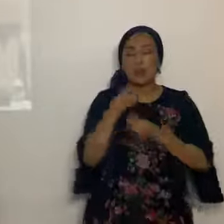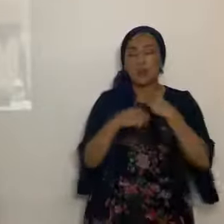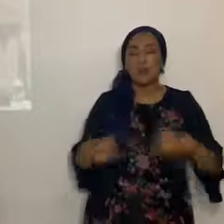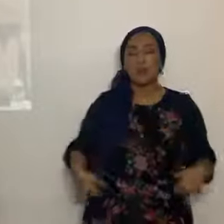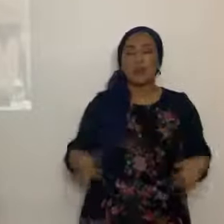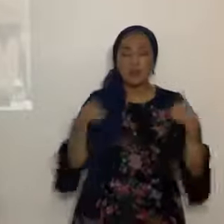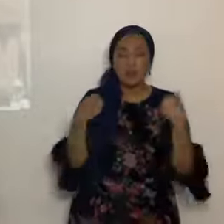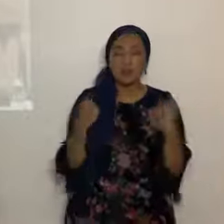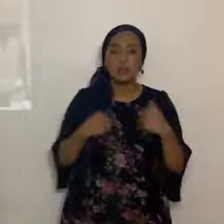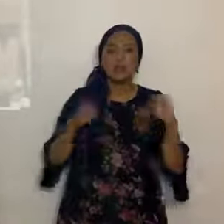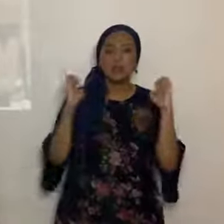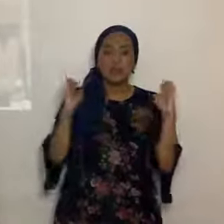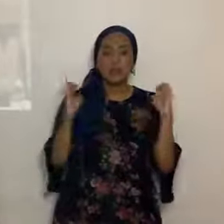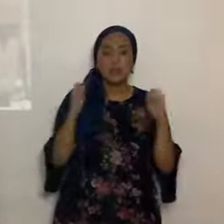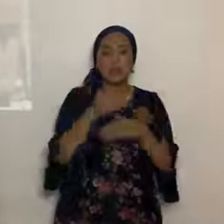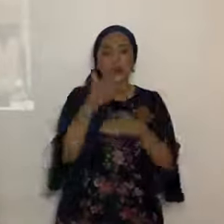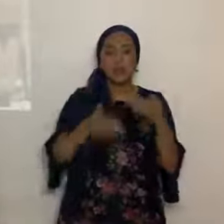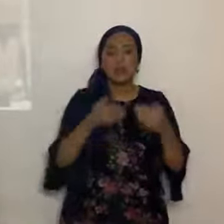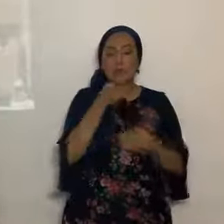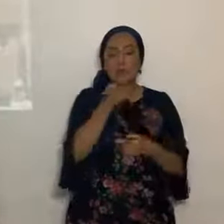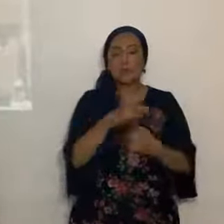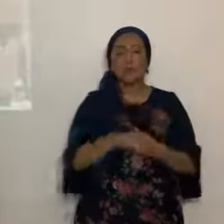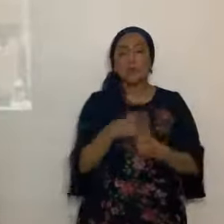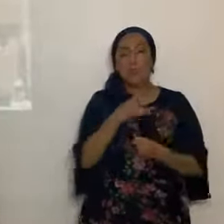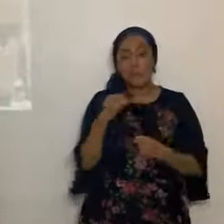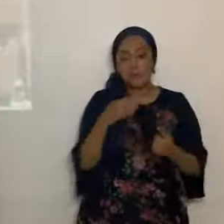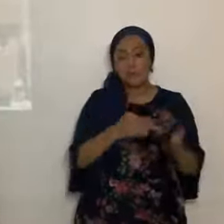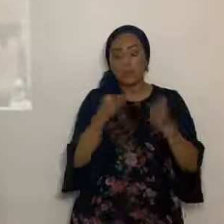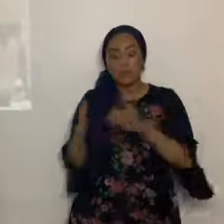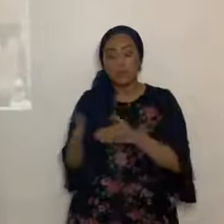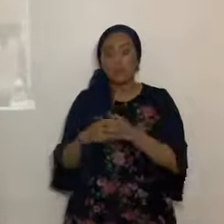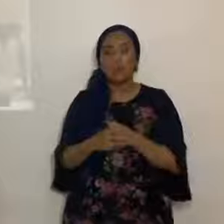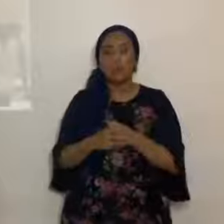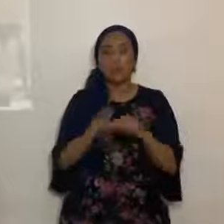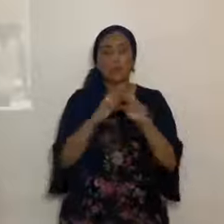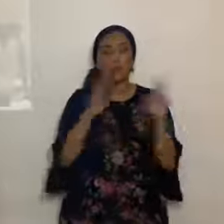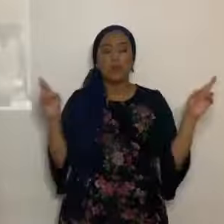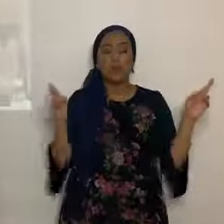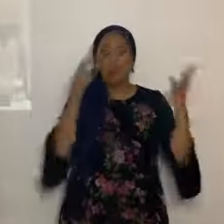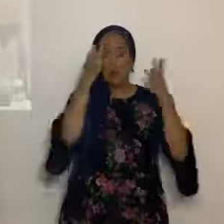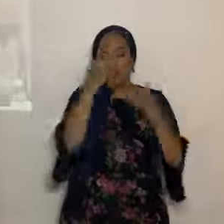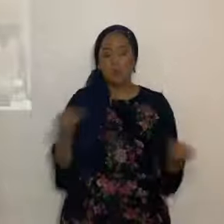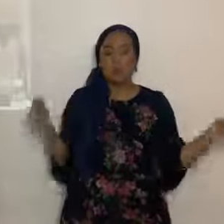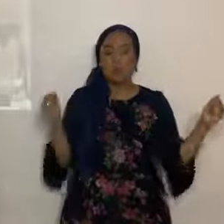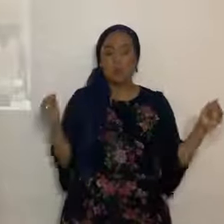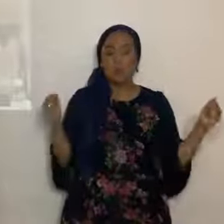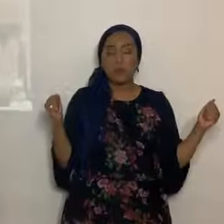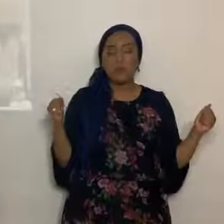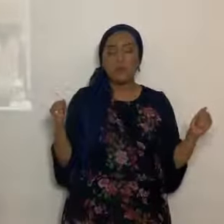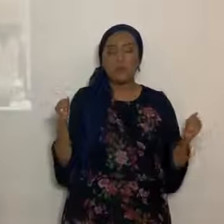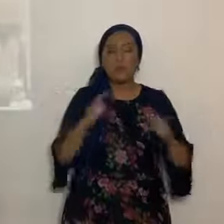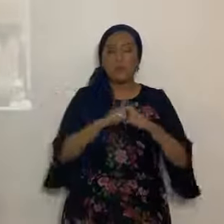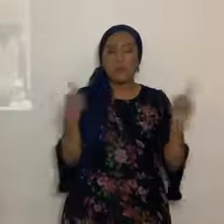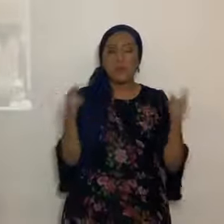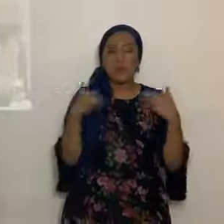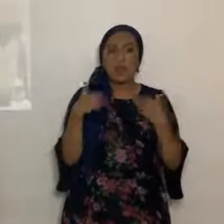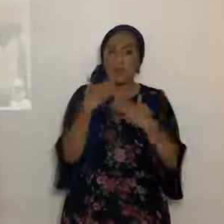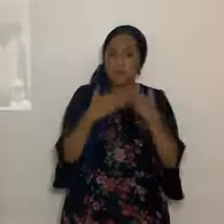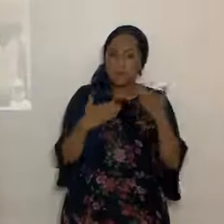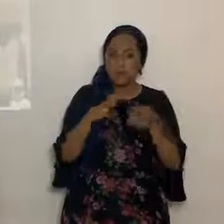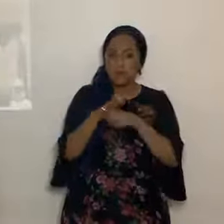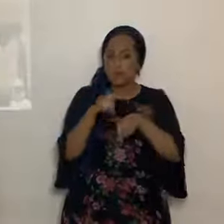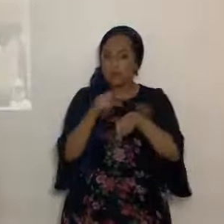hacer ejercicio, etc. Voy terminando. Y por otro lado, ya la sanidad como tal. Pero como hay un poco de